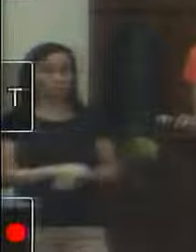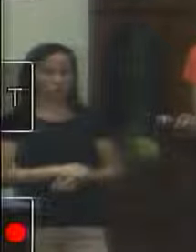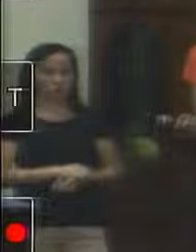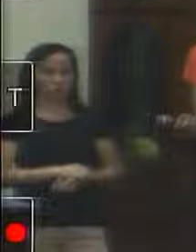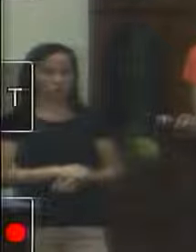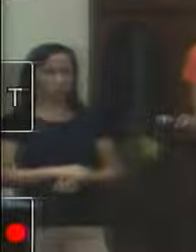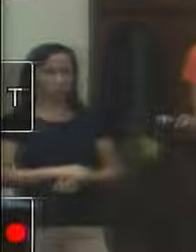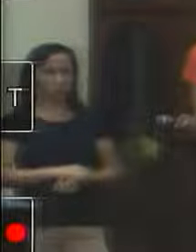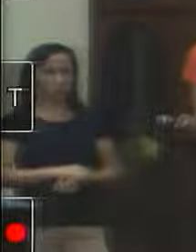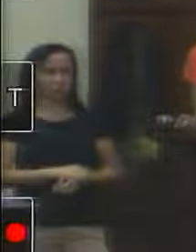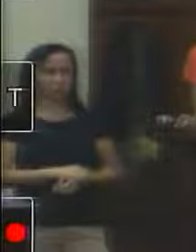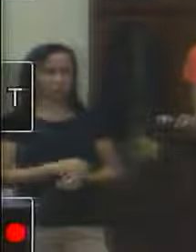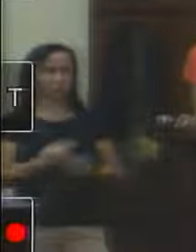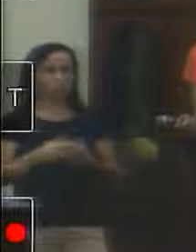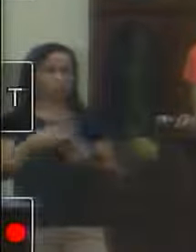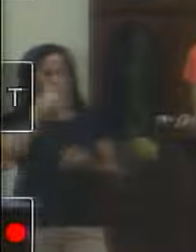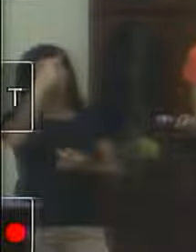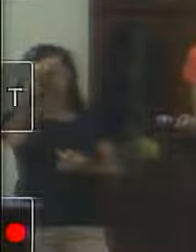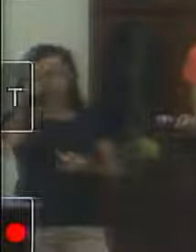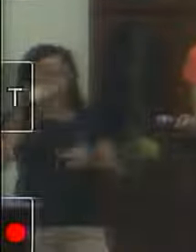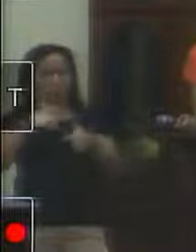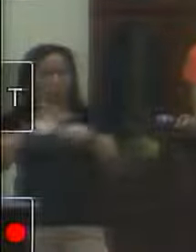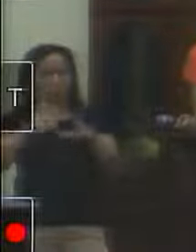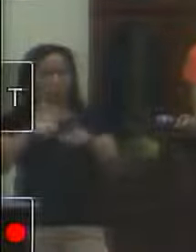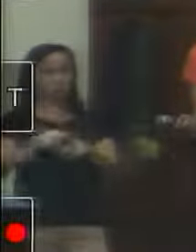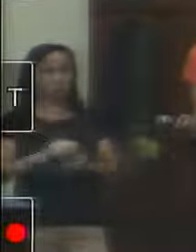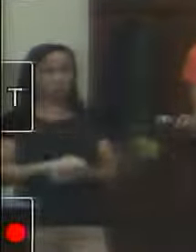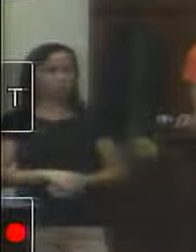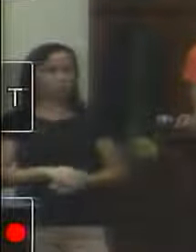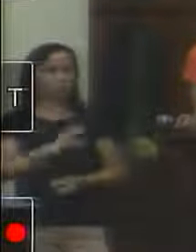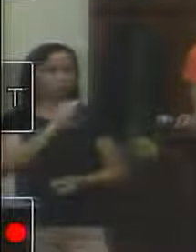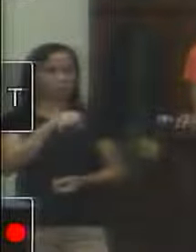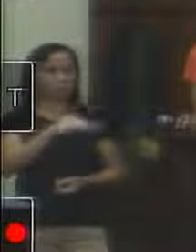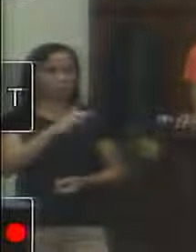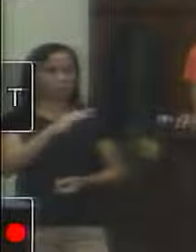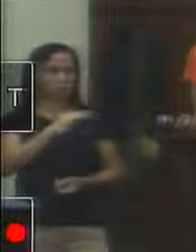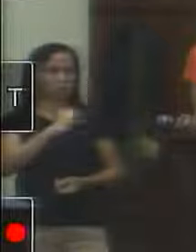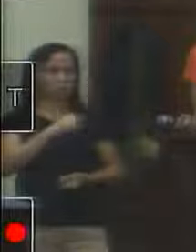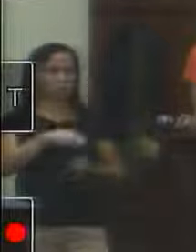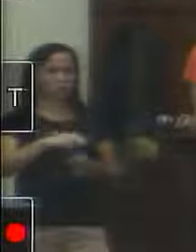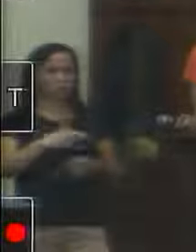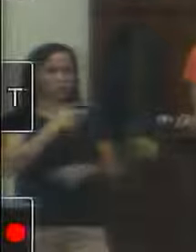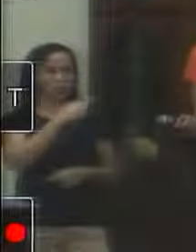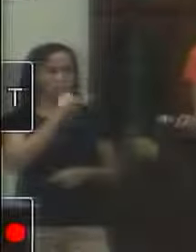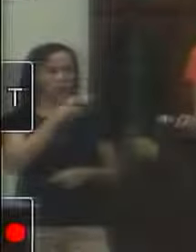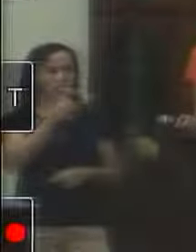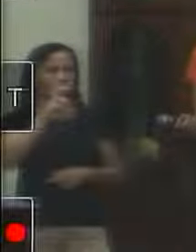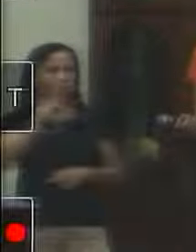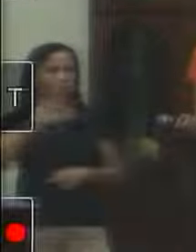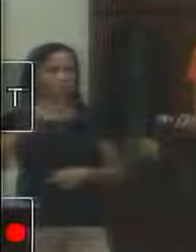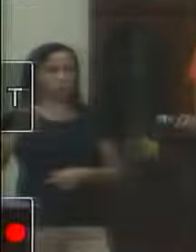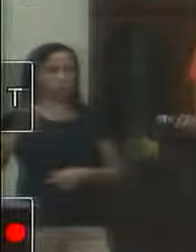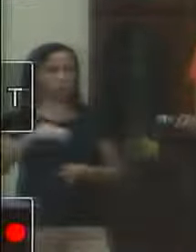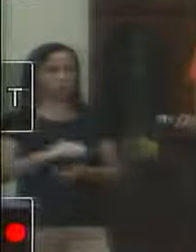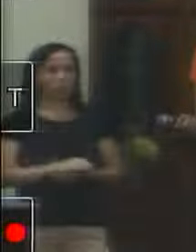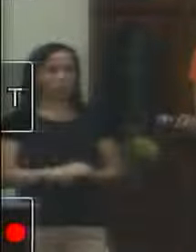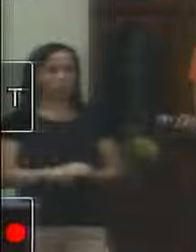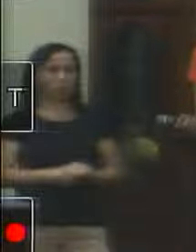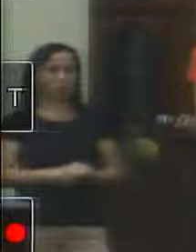os munícipes que estavam lá, para aquele comerciante que foi multado em R$ 7.500, que é